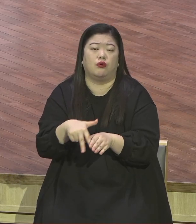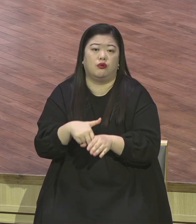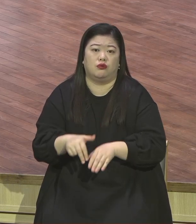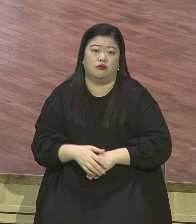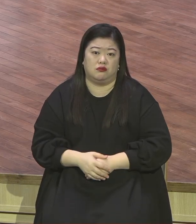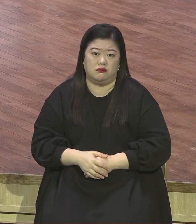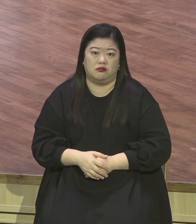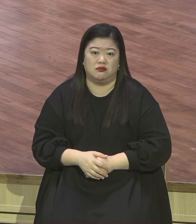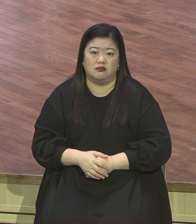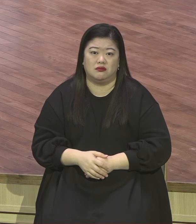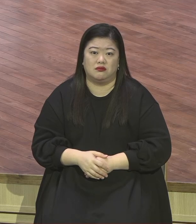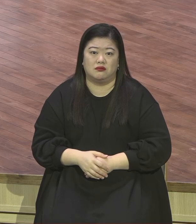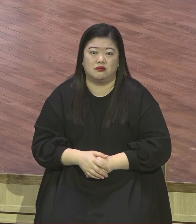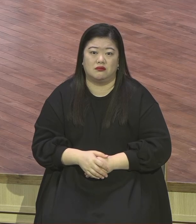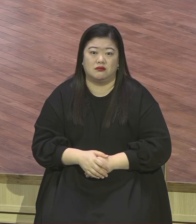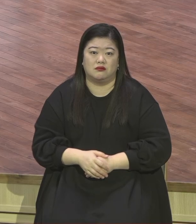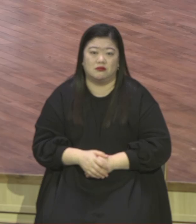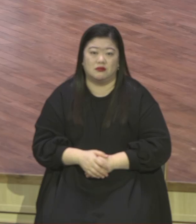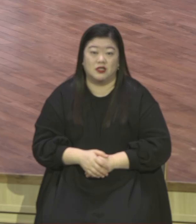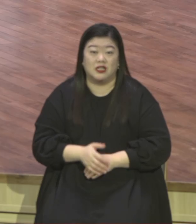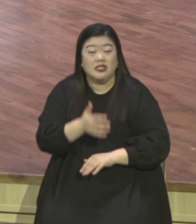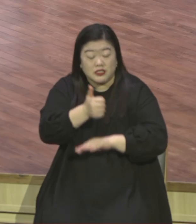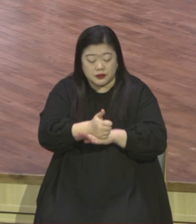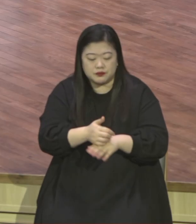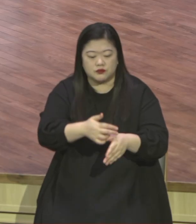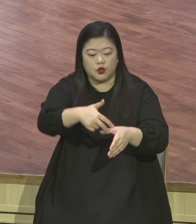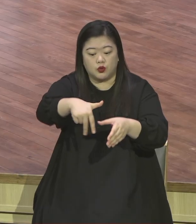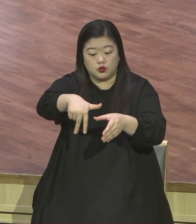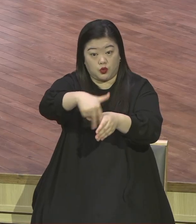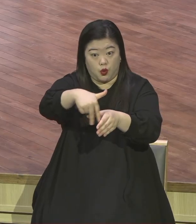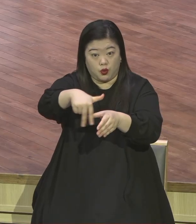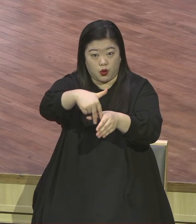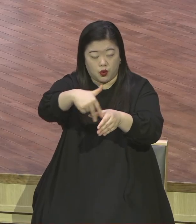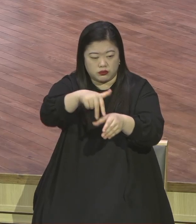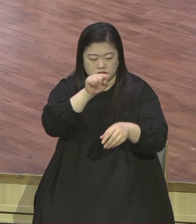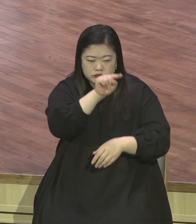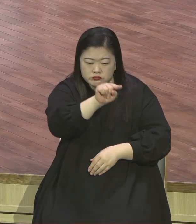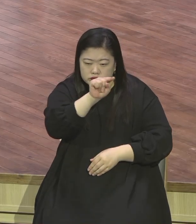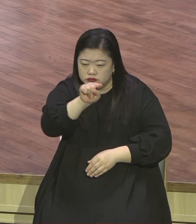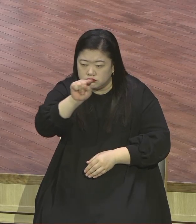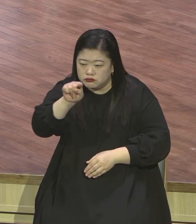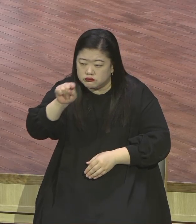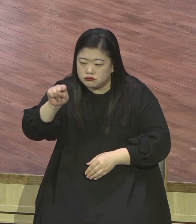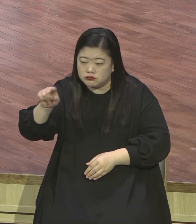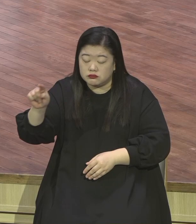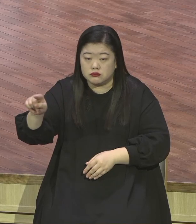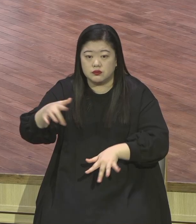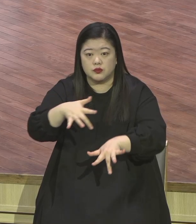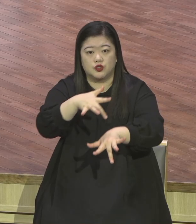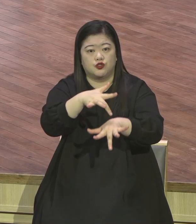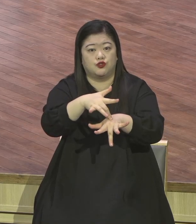그래서 모든 종교는 다 귀신이 생겨요. 저걸 몰라. 귀신이 만든 거예요.